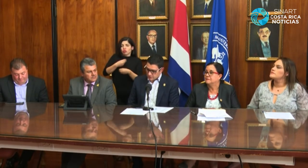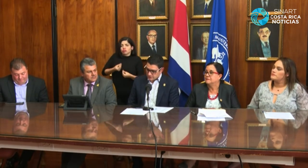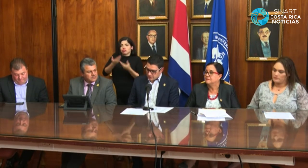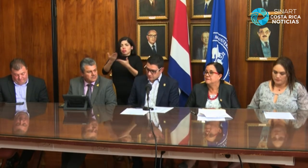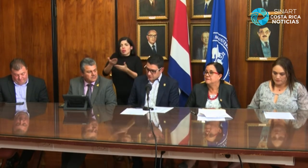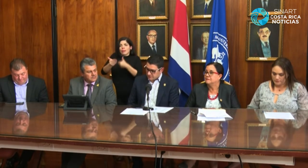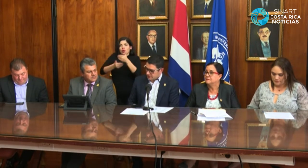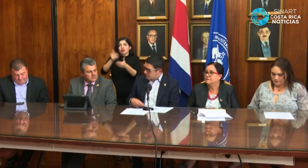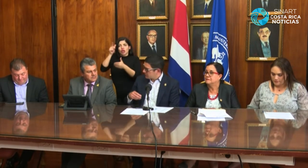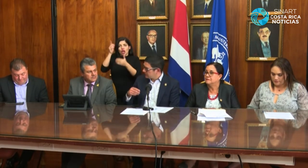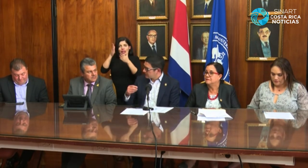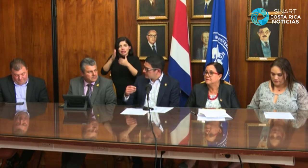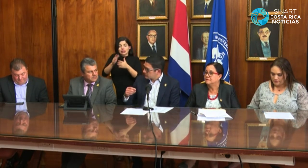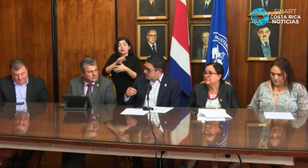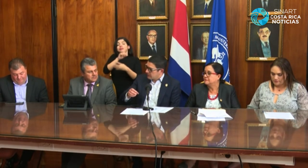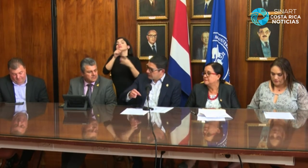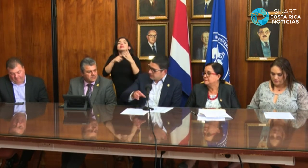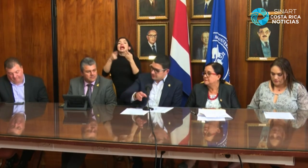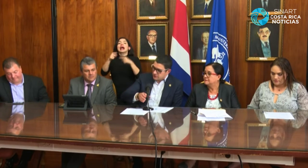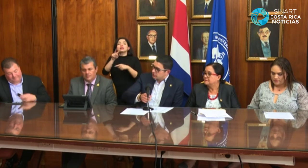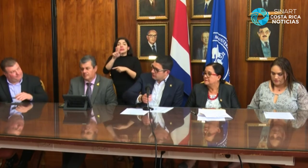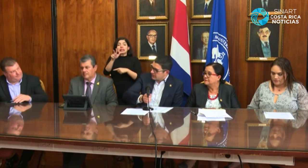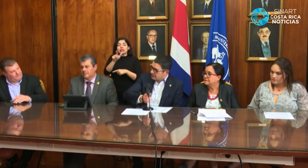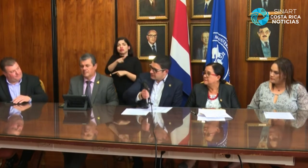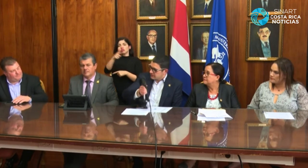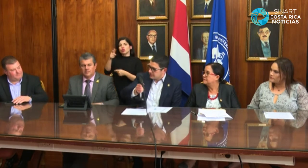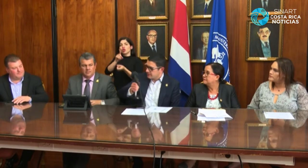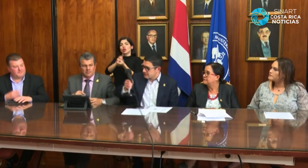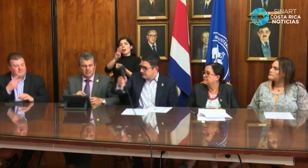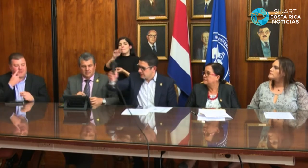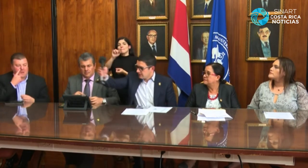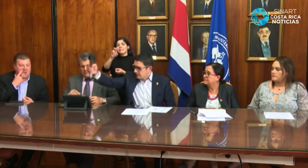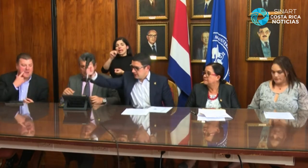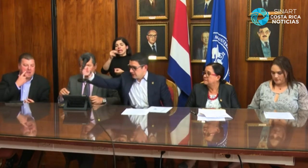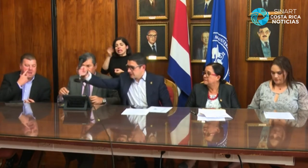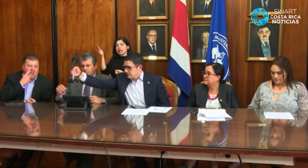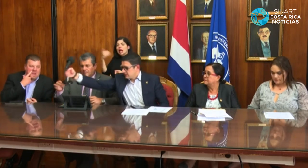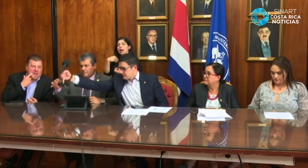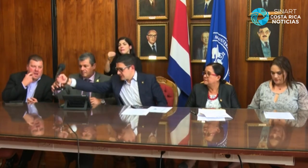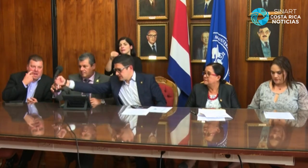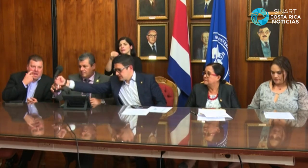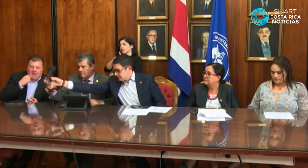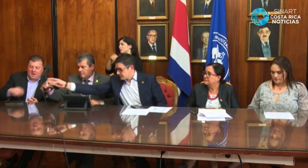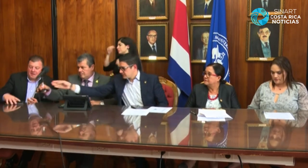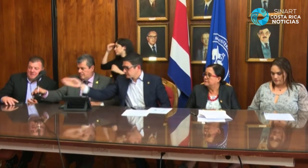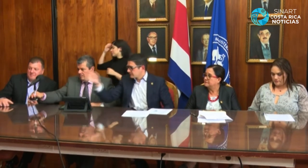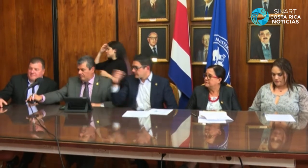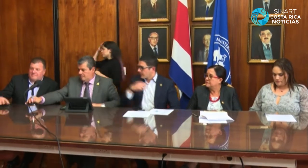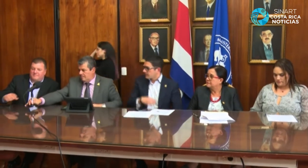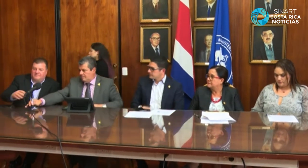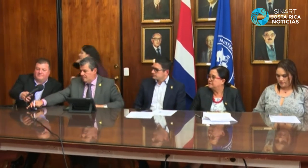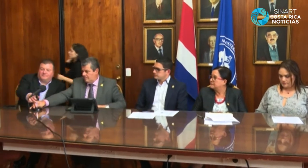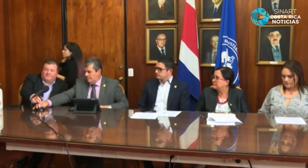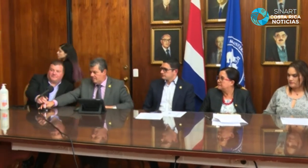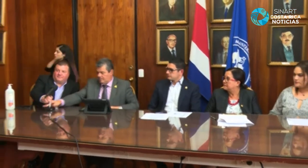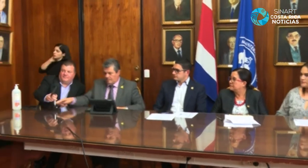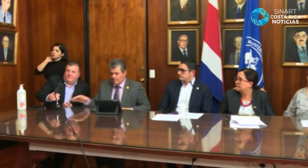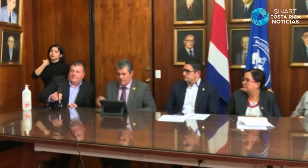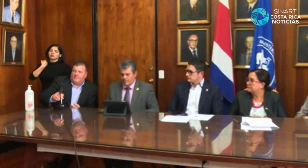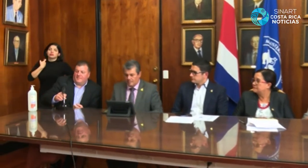la logística. Y con respecto al caso 23, yo no sé, le daría el espacio al doctor Marín, que es el que tiene más detalle de las investigaciones.